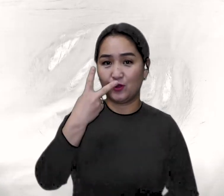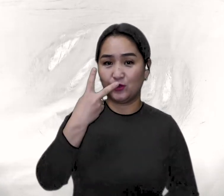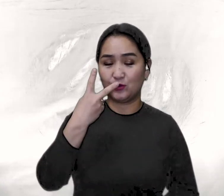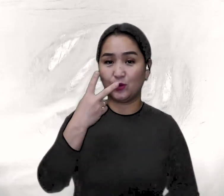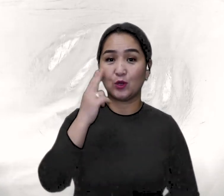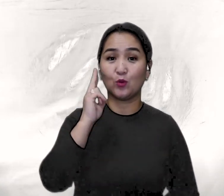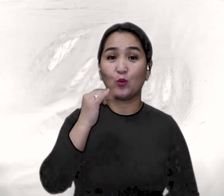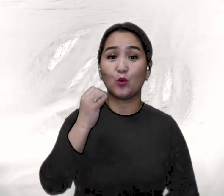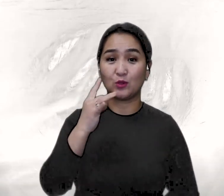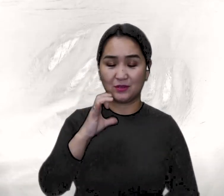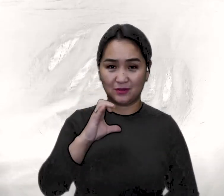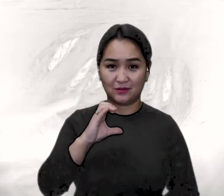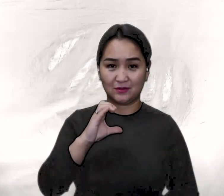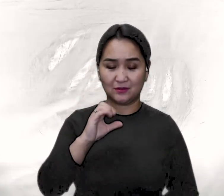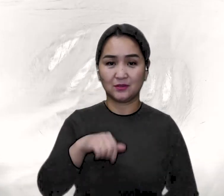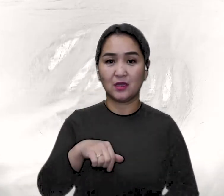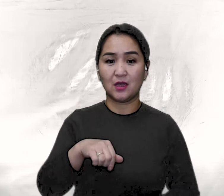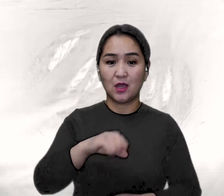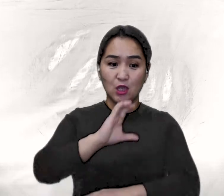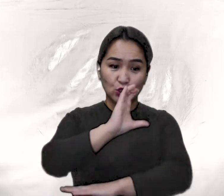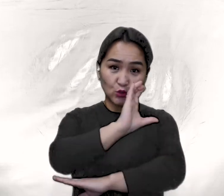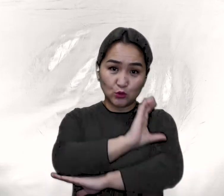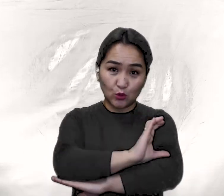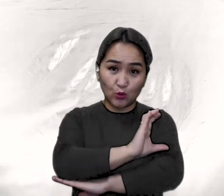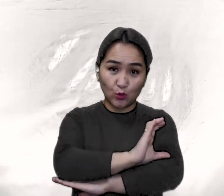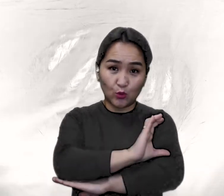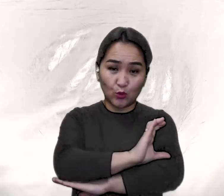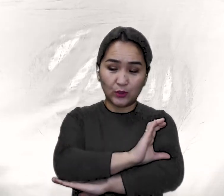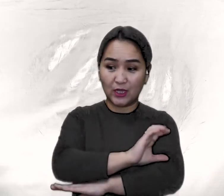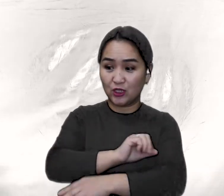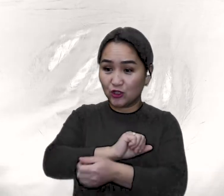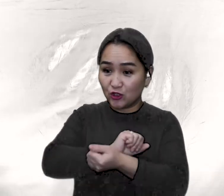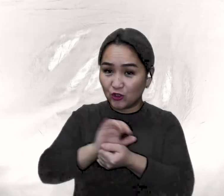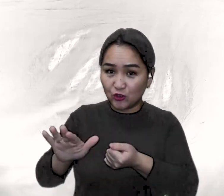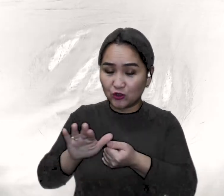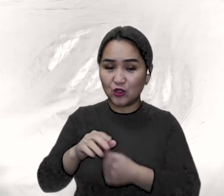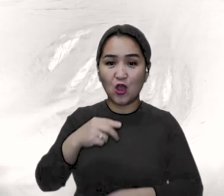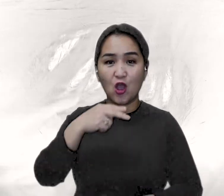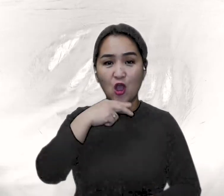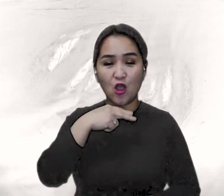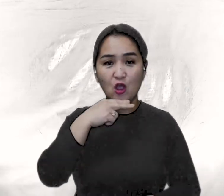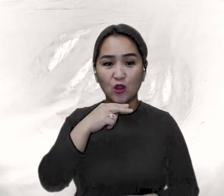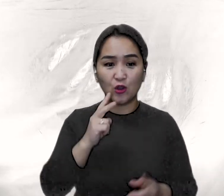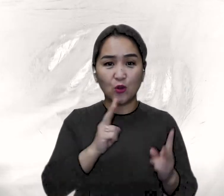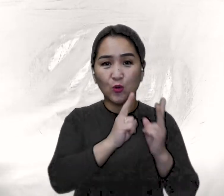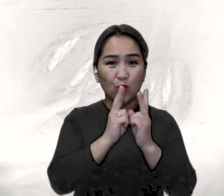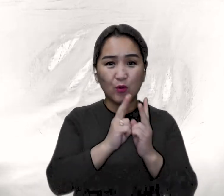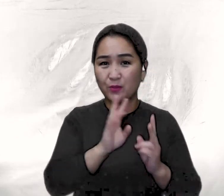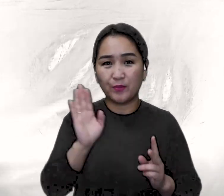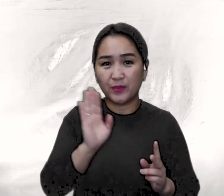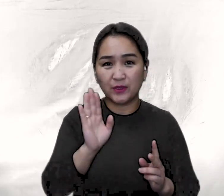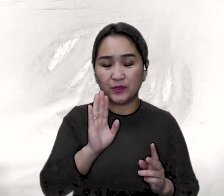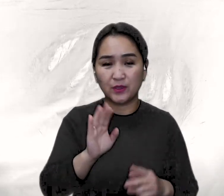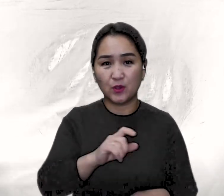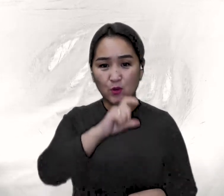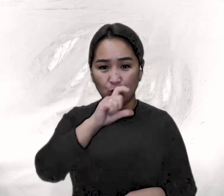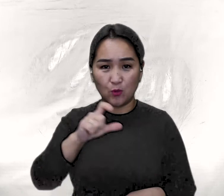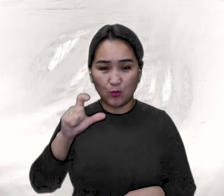курс. Тэгээ наа сургуулаа төгсөлт бити охинтой үргэлээ. Хүнд битийн их болж өгөл